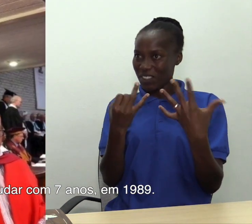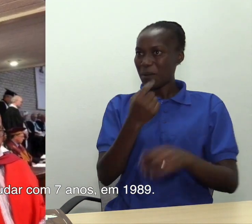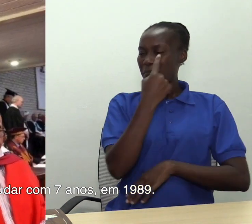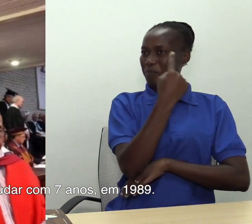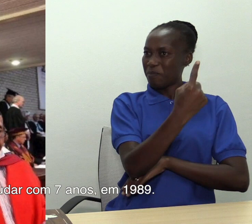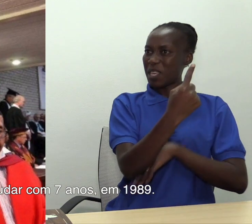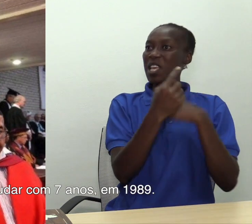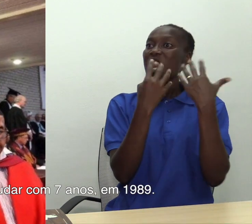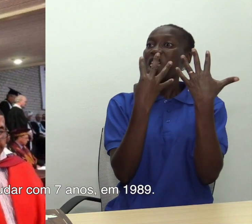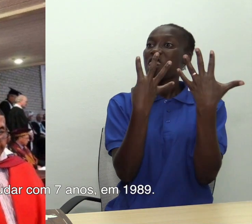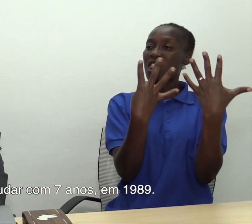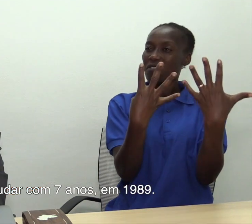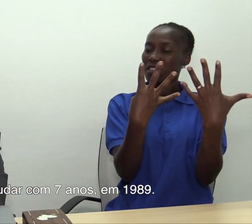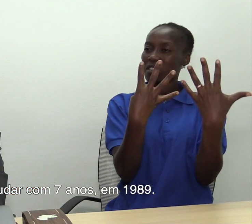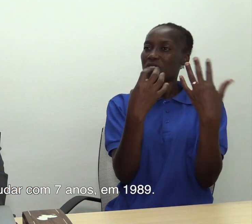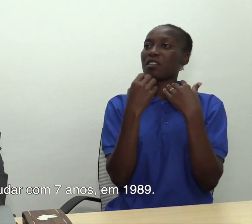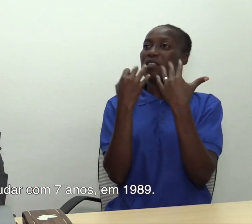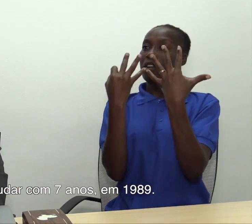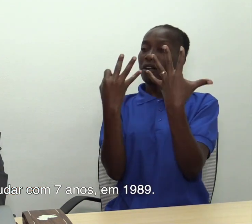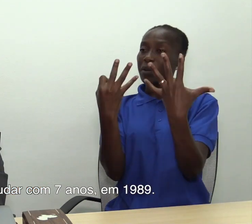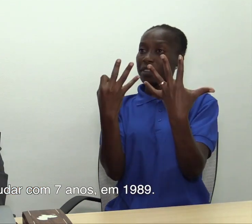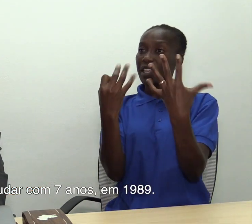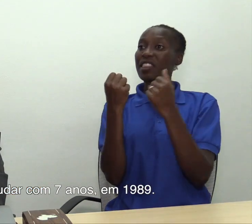1989,